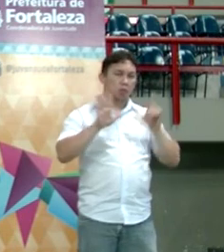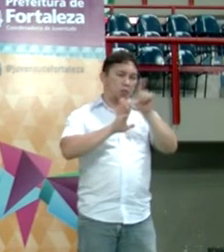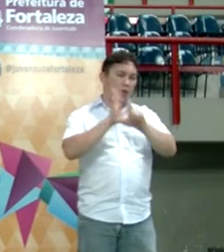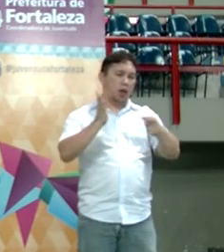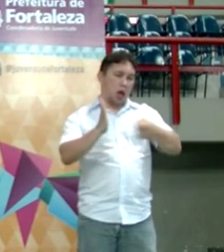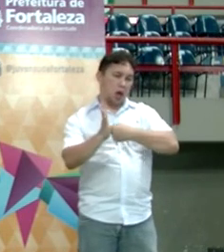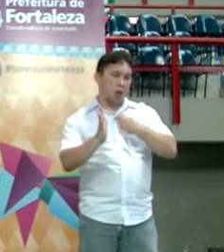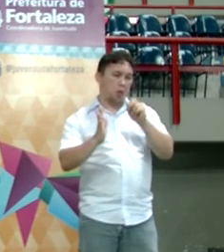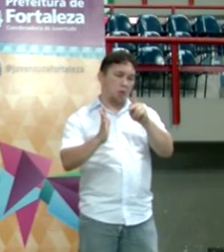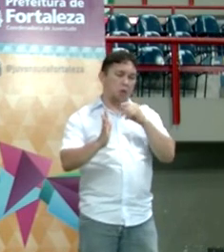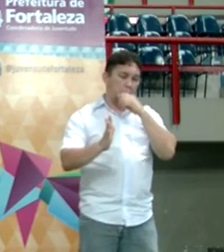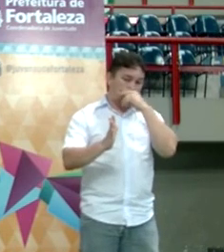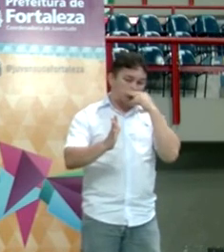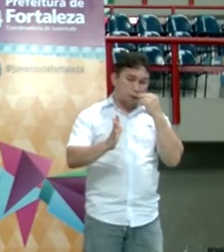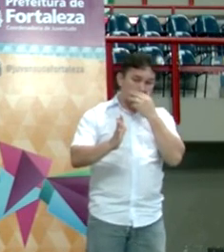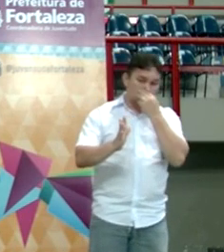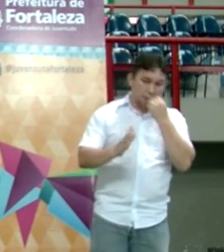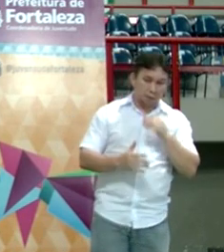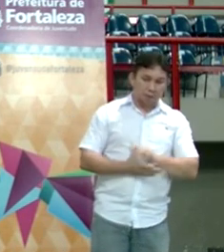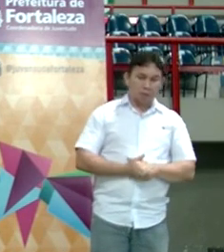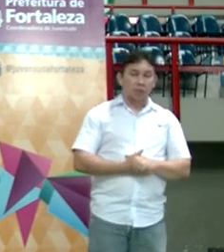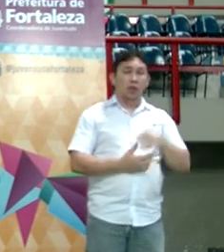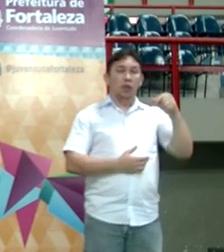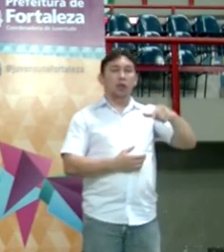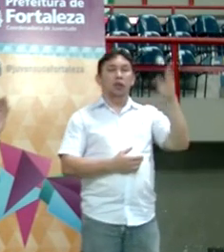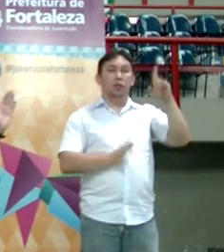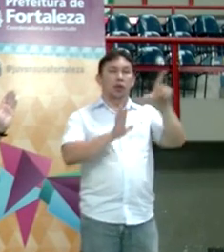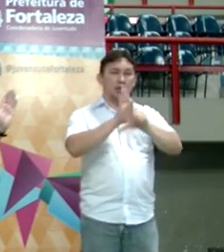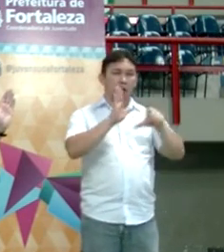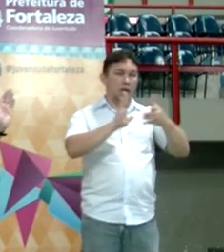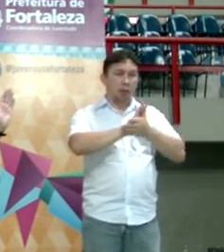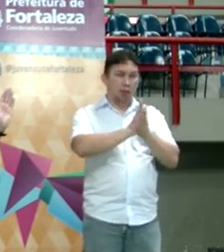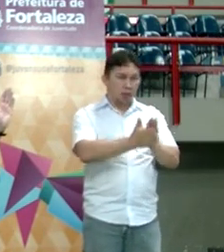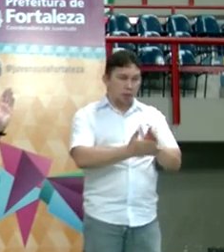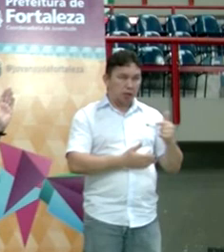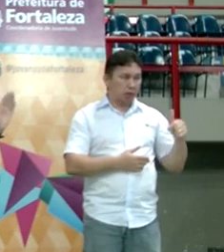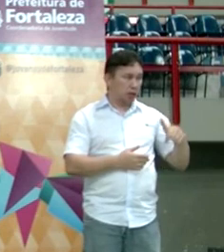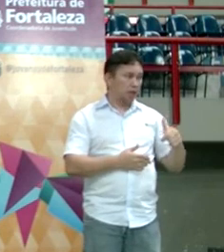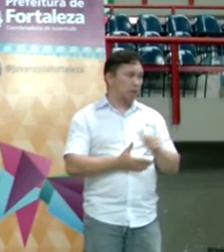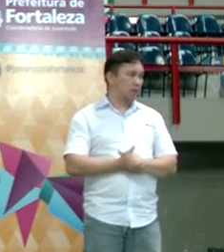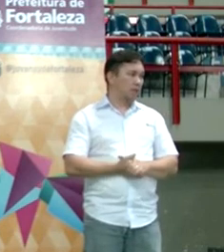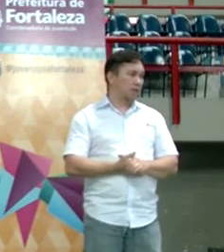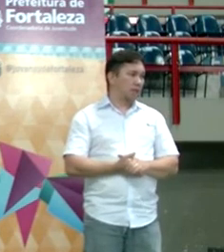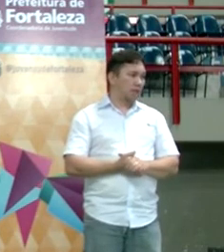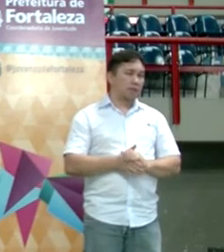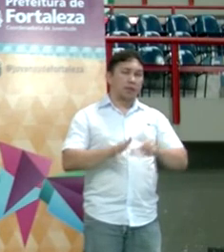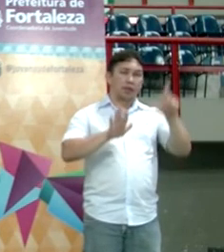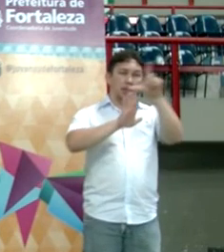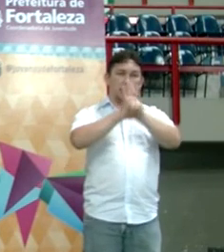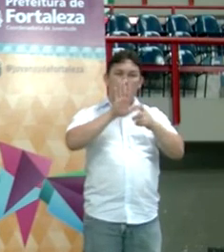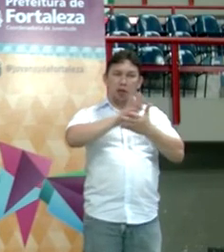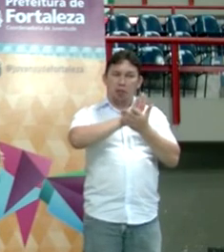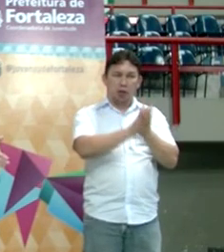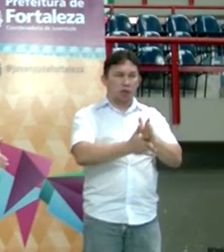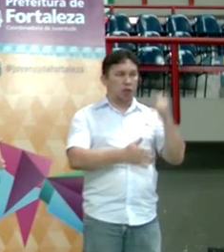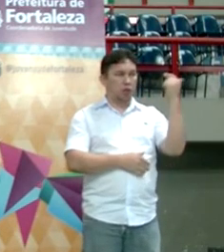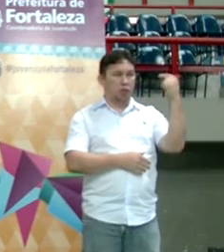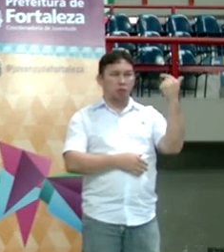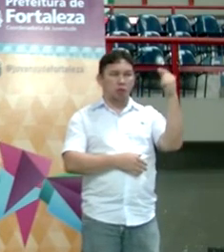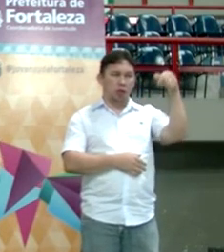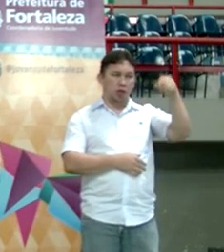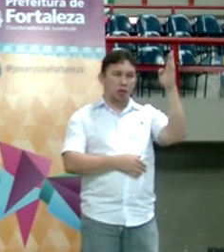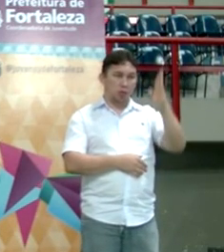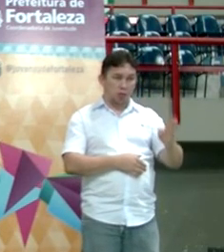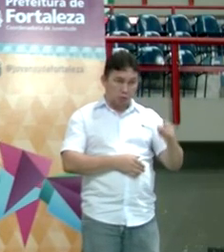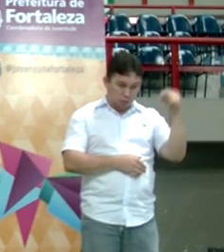lei. Eu vou lhe dizer uma coisa que no Brasil acabou na lei: preconceito. Na lei não tem mais preconceito no